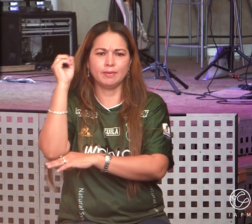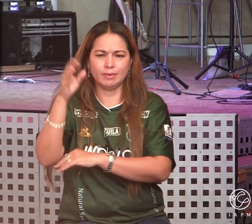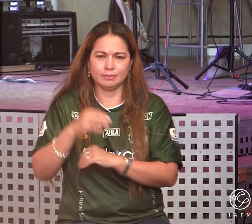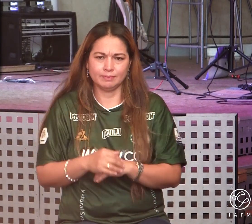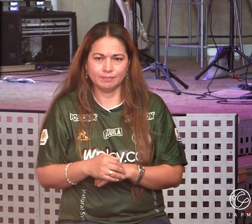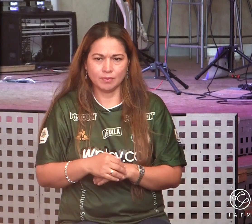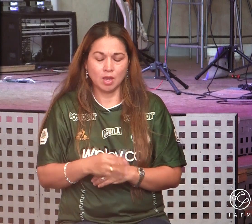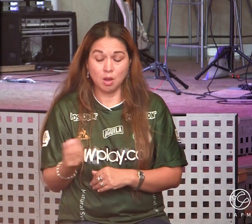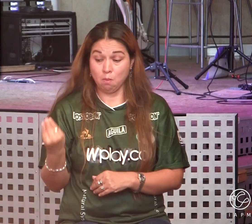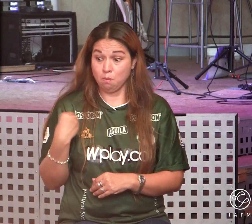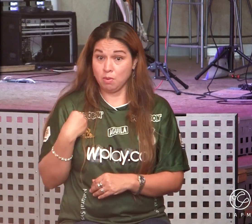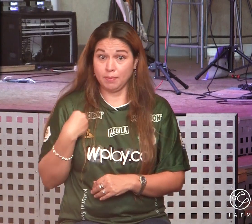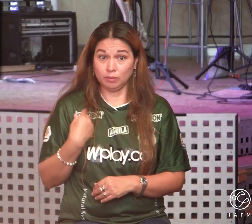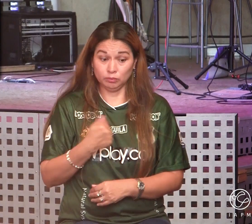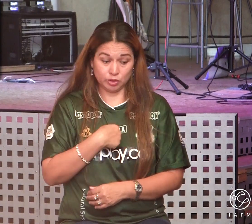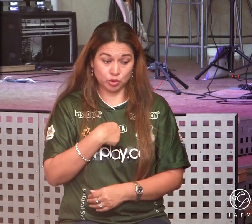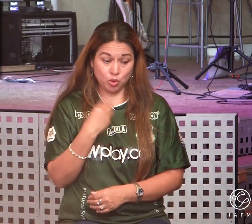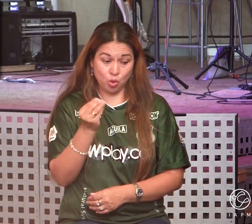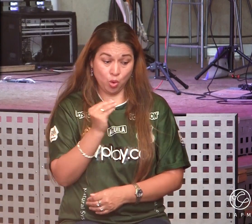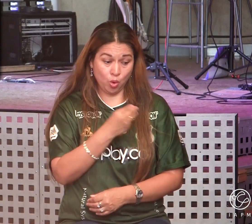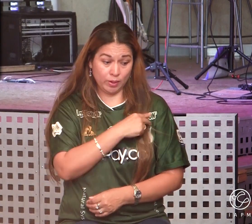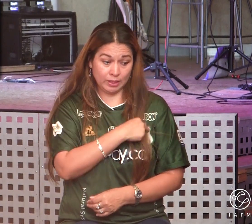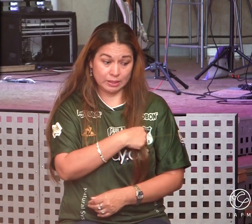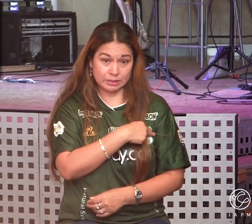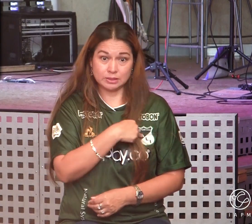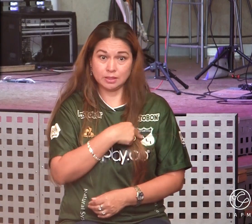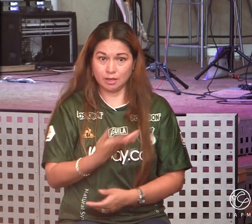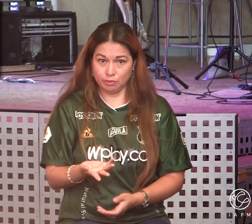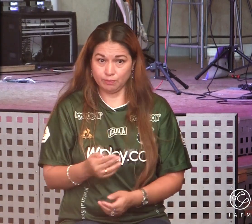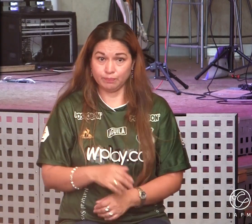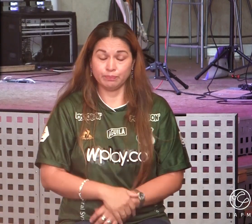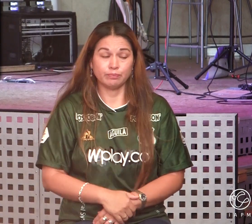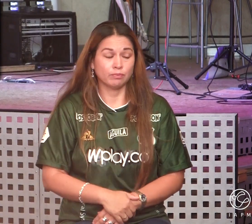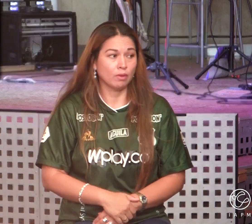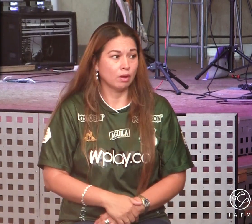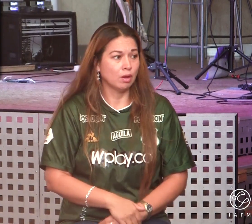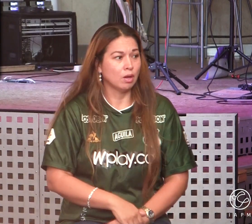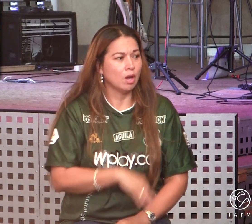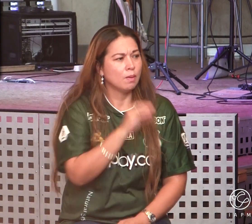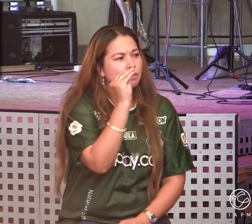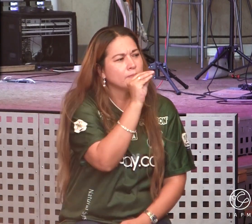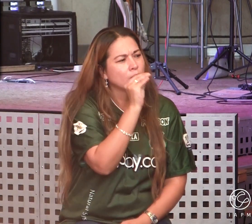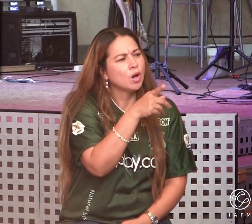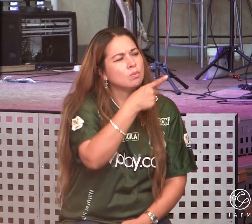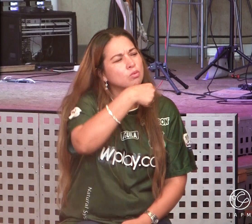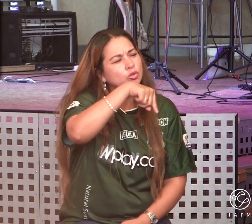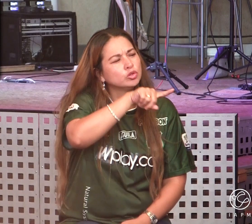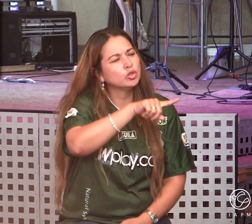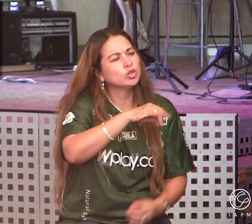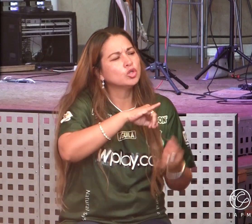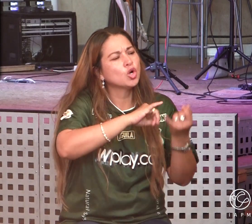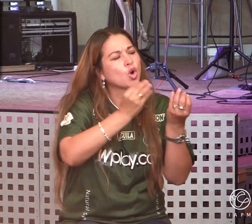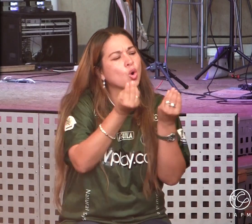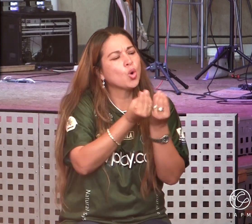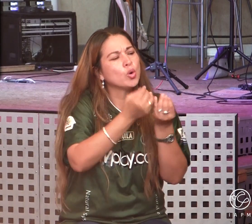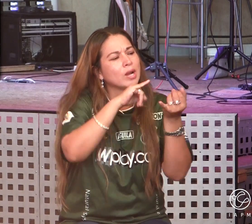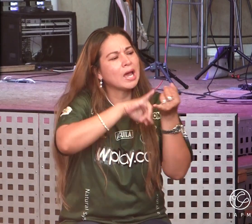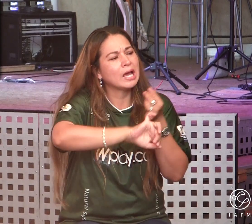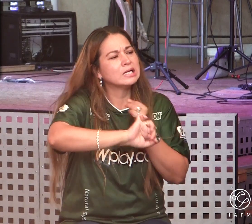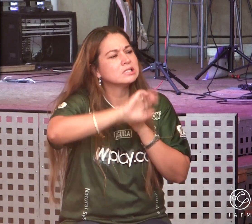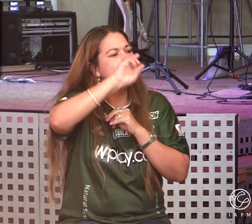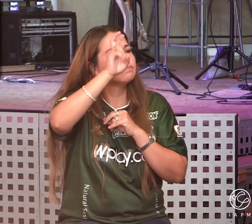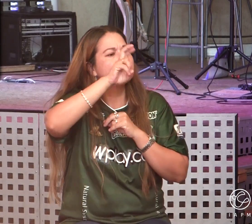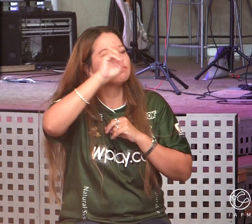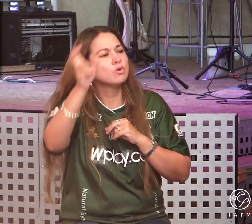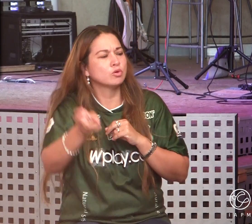De 21 años, ¿no? Misionero sí, pero un ángel no. Misionero, obviamente, hasta ahí, por favor. Lo demás, más o